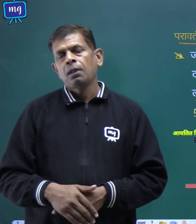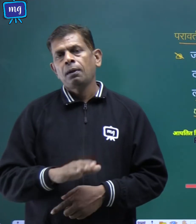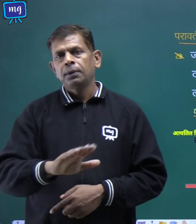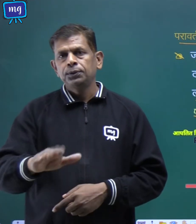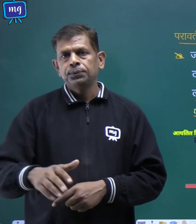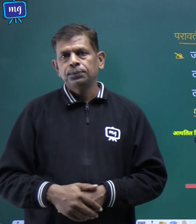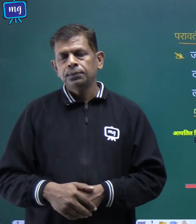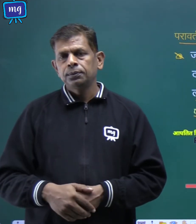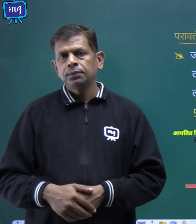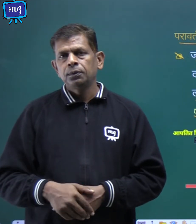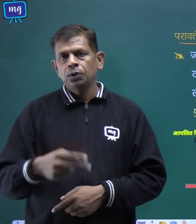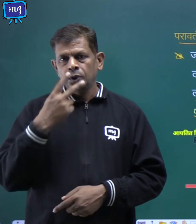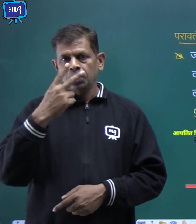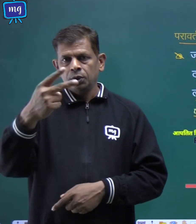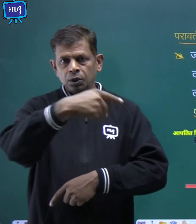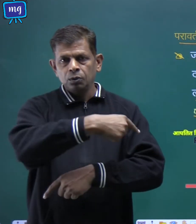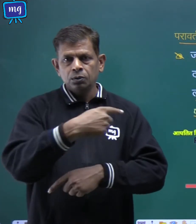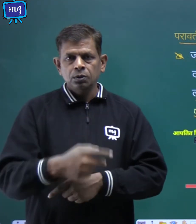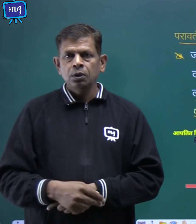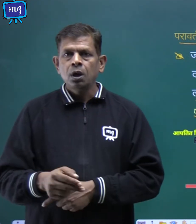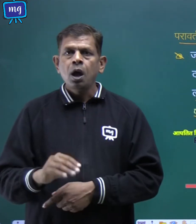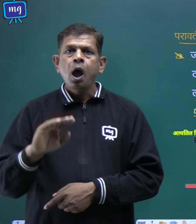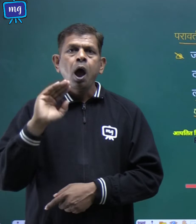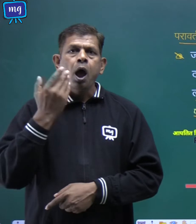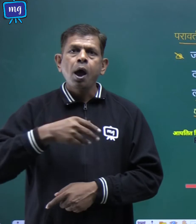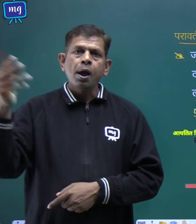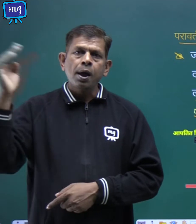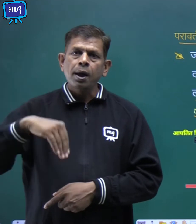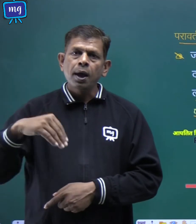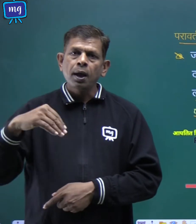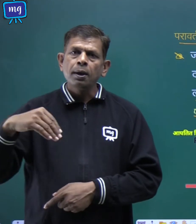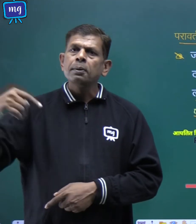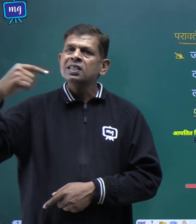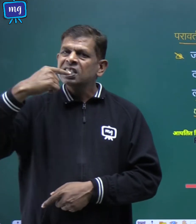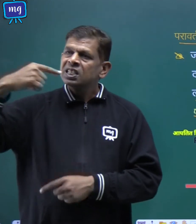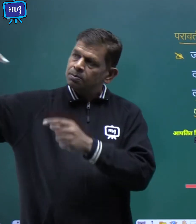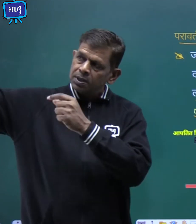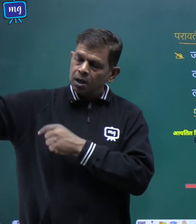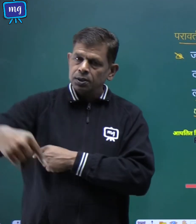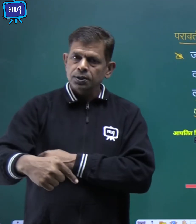बच्चों देखो, जब ये प्रकाश की किरण